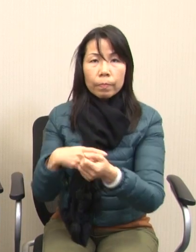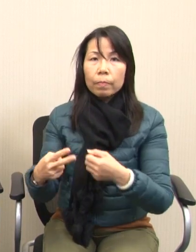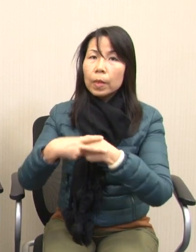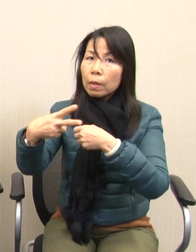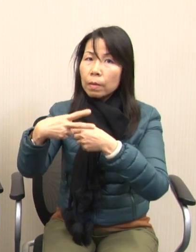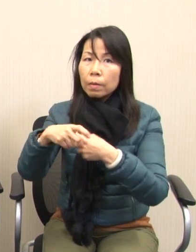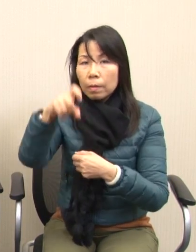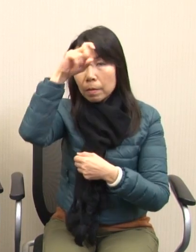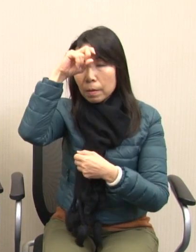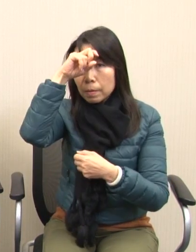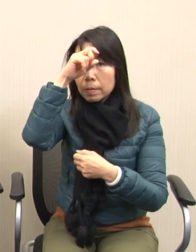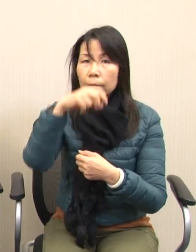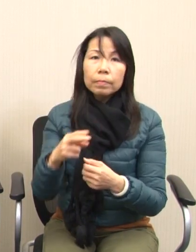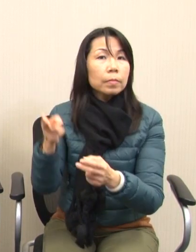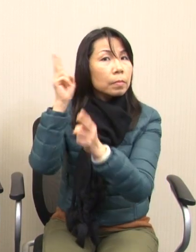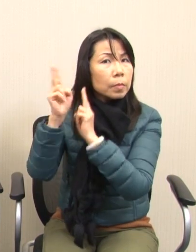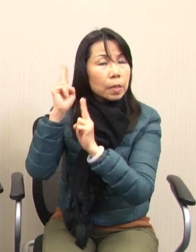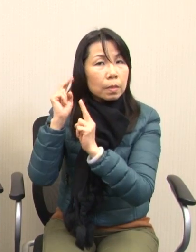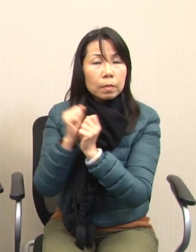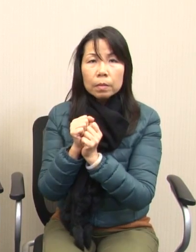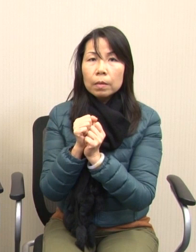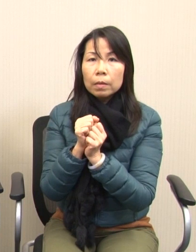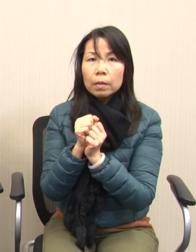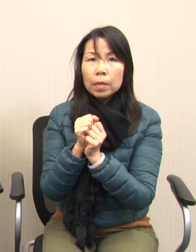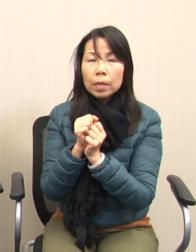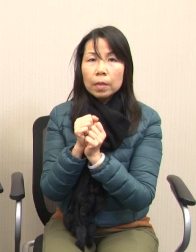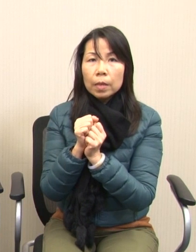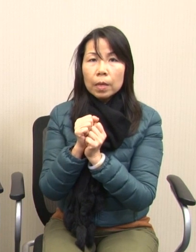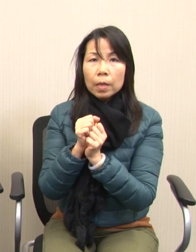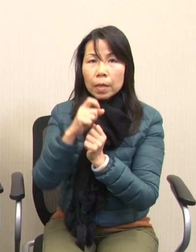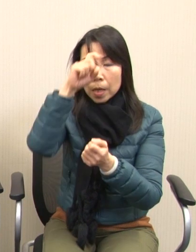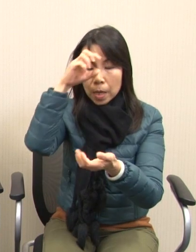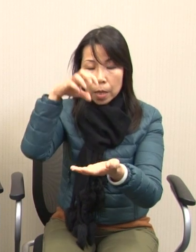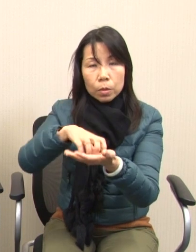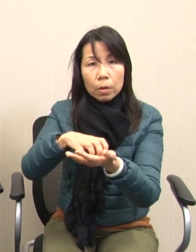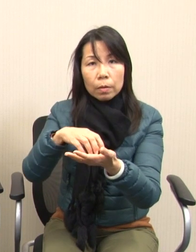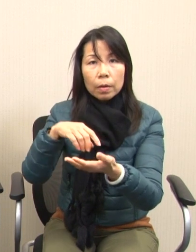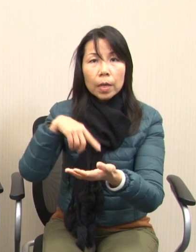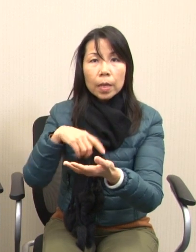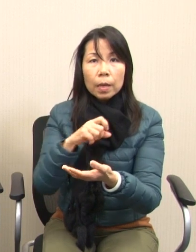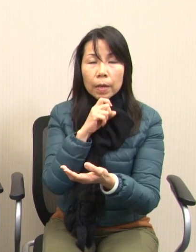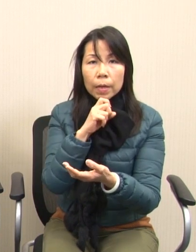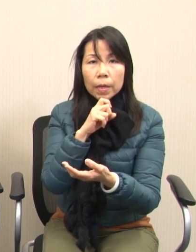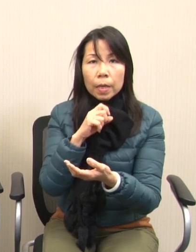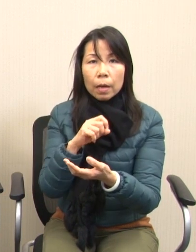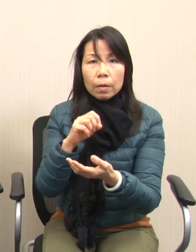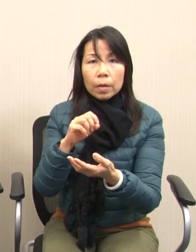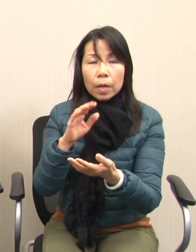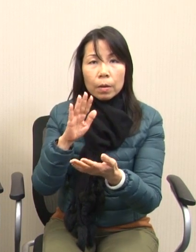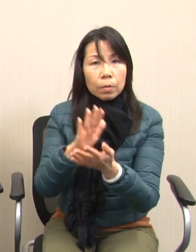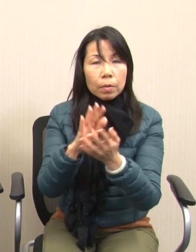要記住歷史嘅話語記載嘅嘢係由2014年